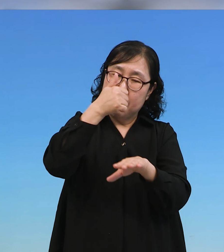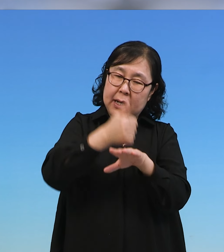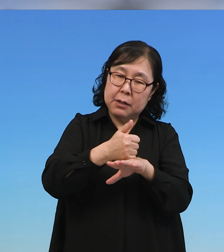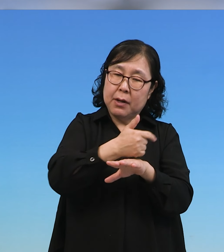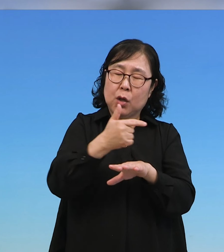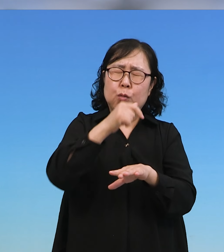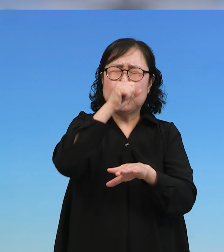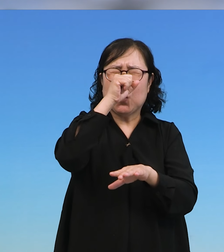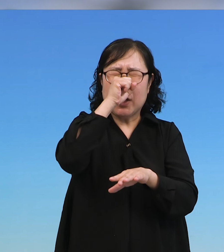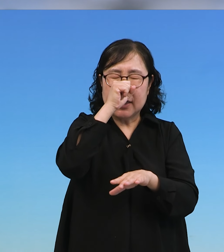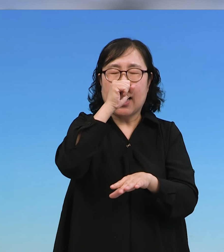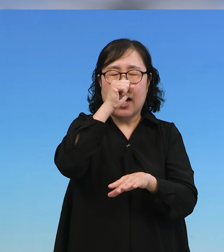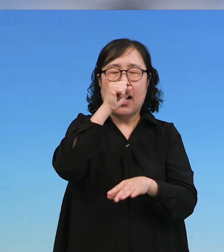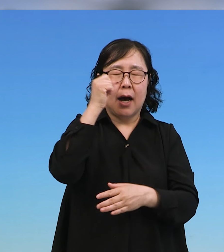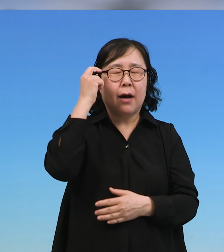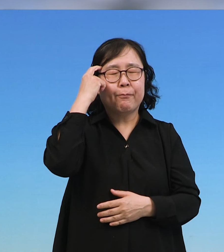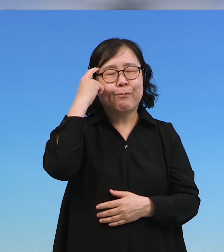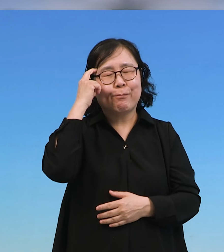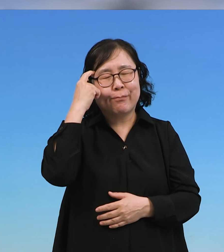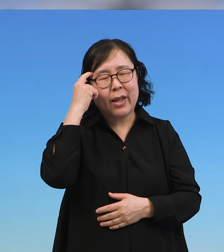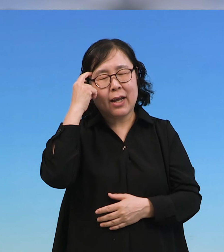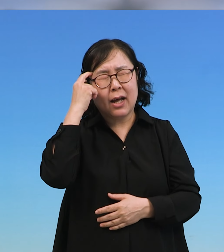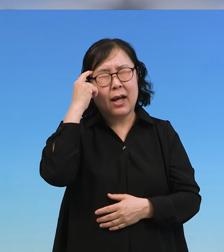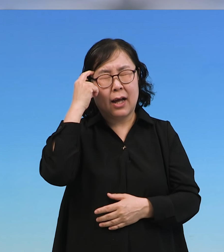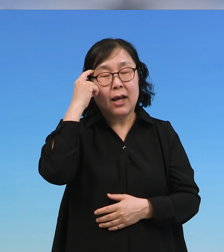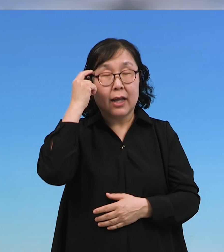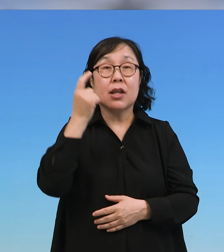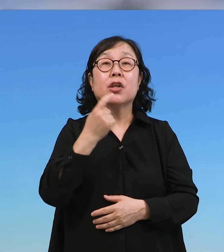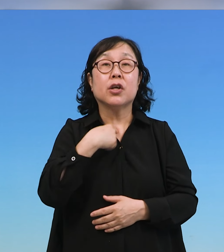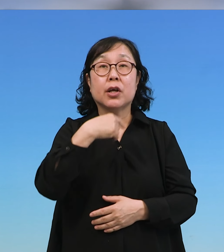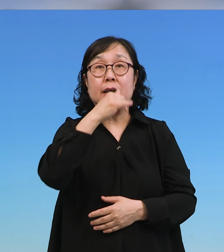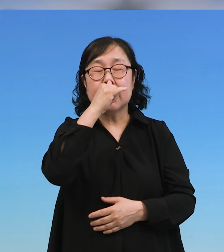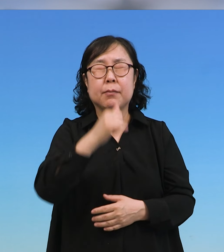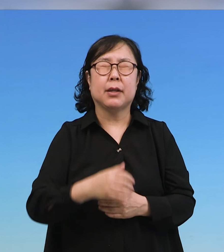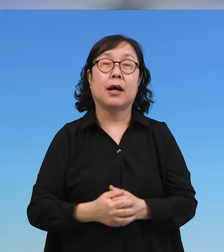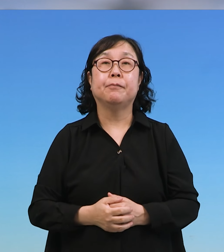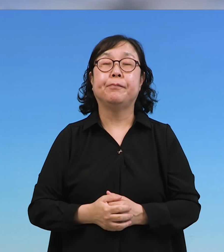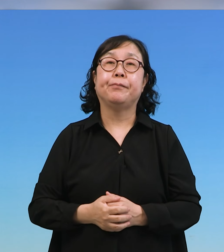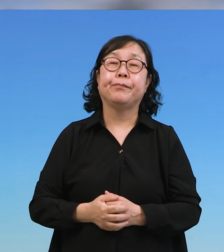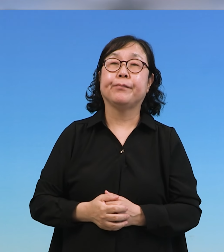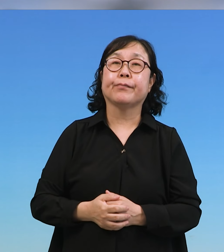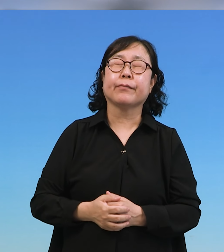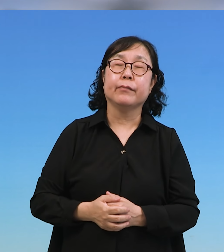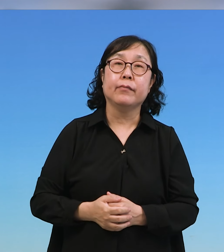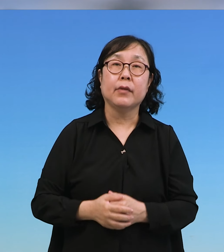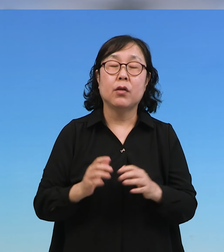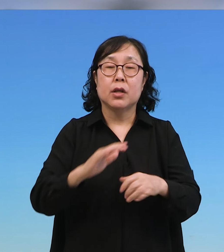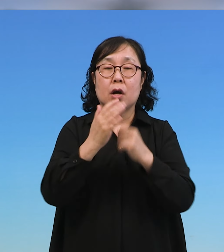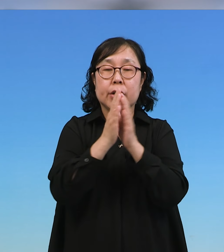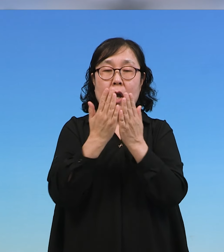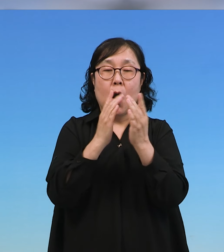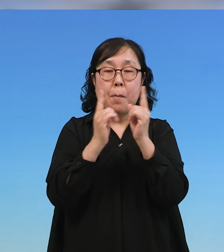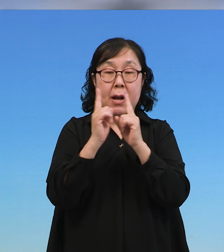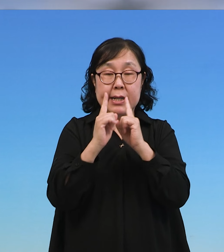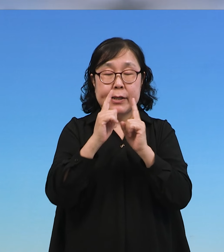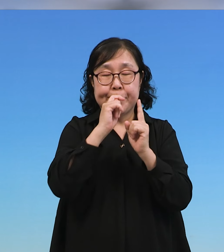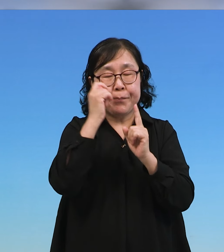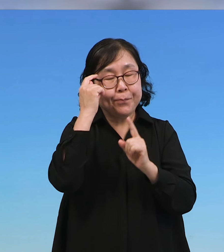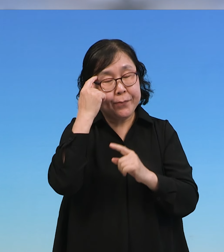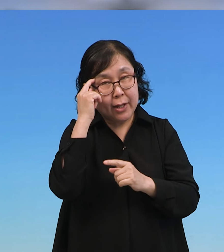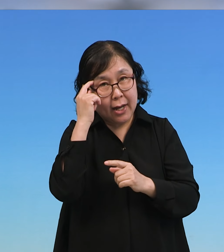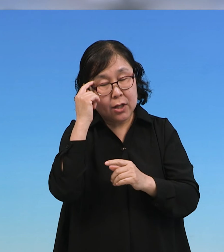생각을 하면서 보았던 올 겨울에 있었던 경험입니다. 제가 오늘 이 본문을 묵상을